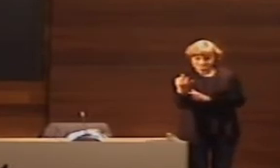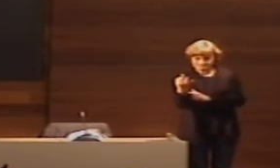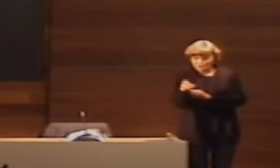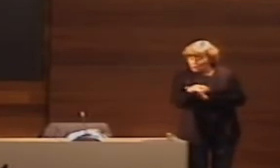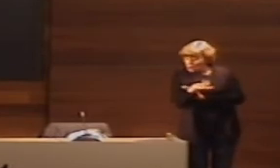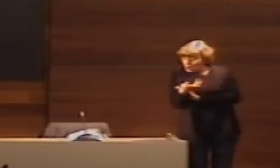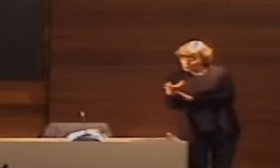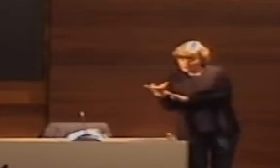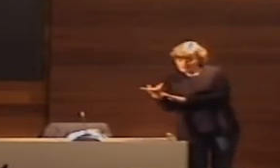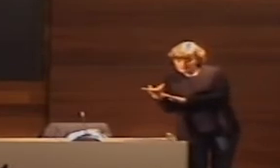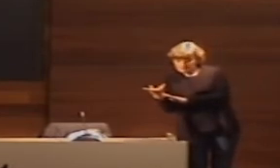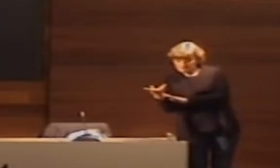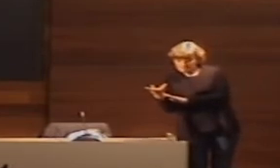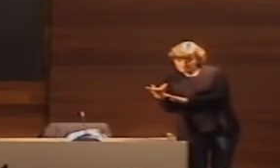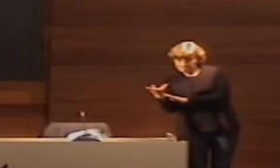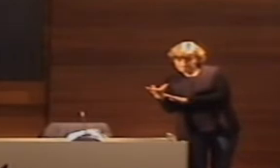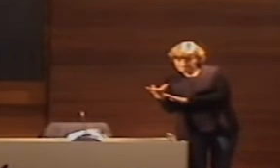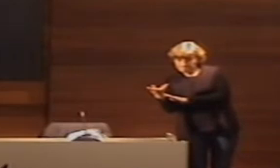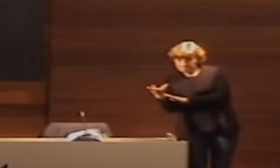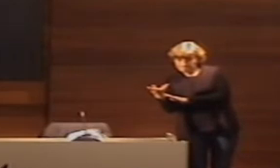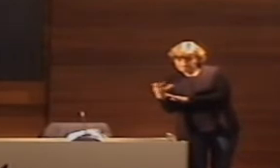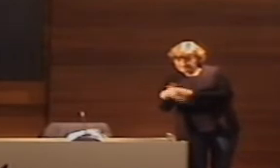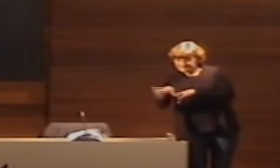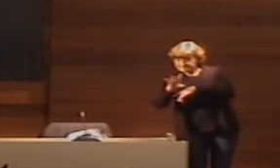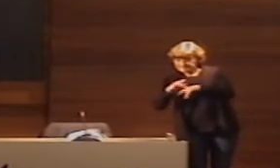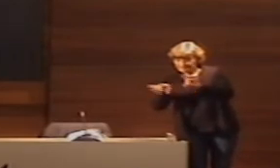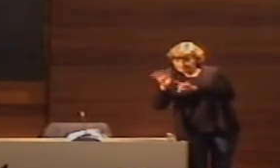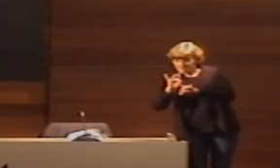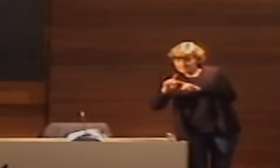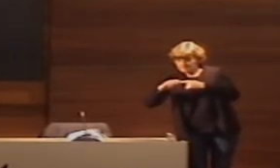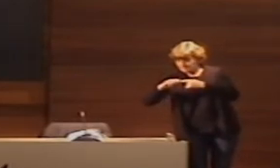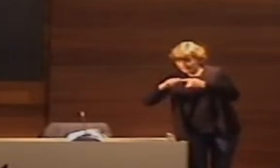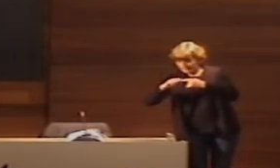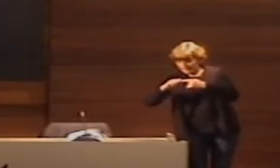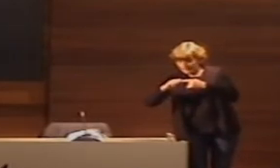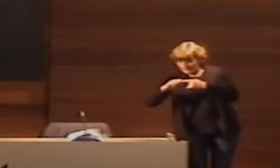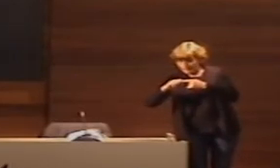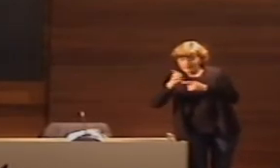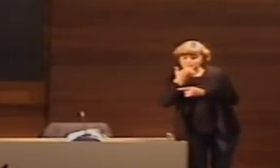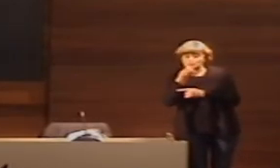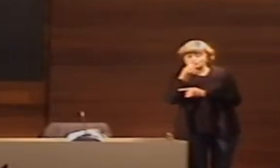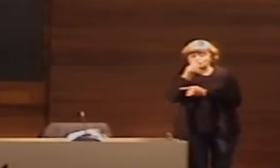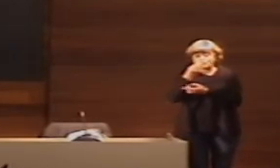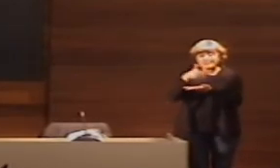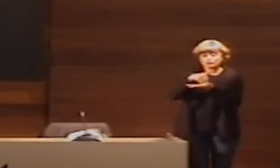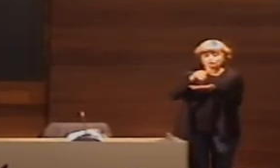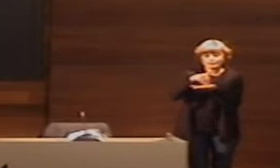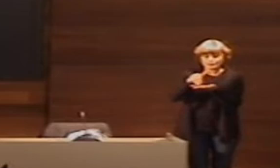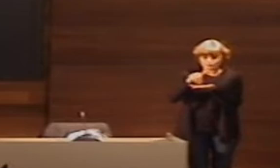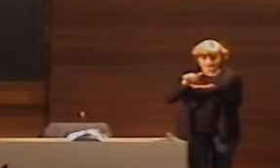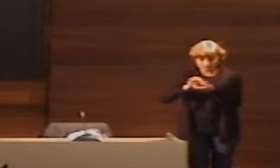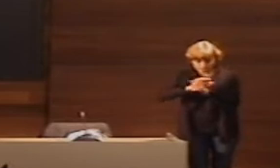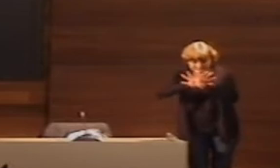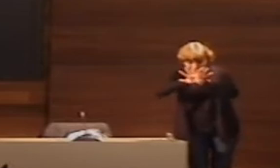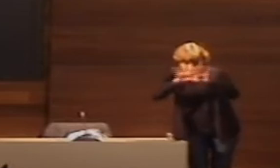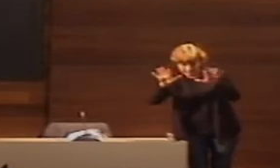el resto de contenedores de selectiva son monomateriales, ¿no? La fracción orgánica está claro lo que es, el cristal está